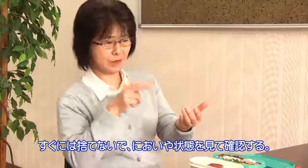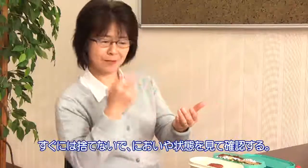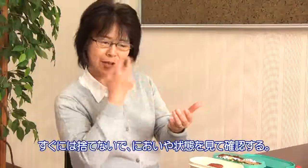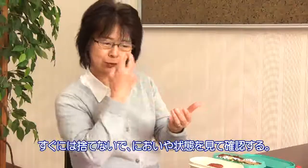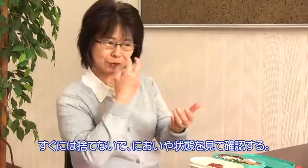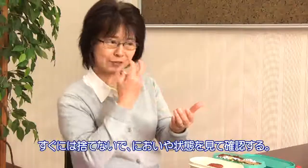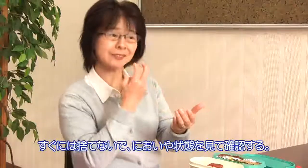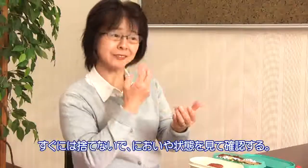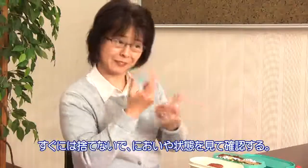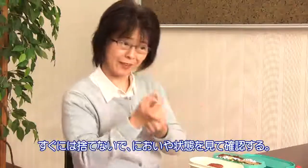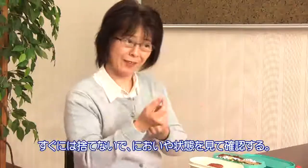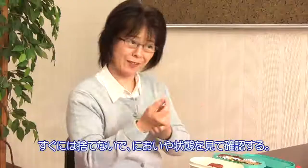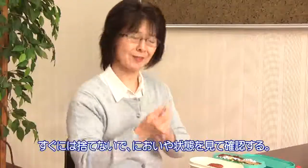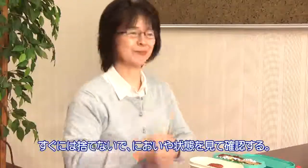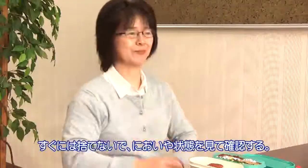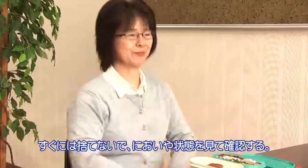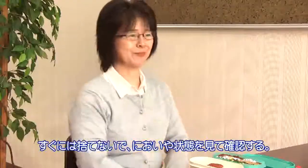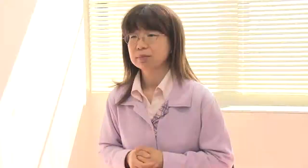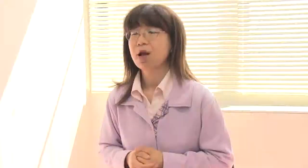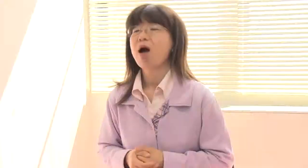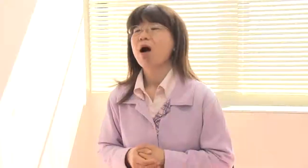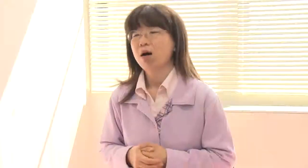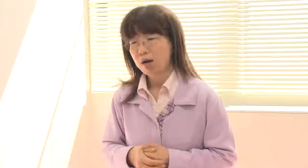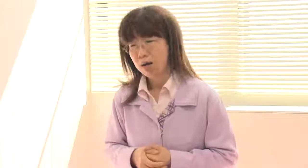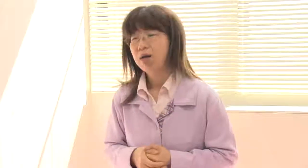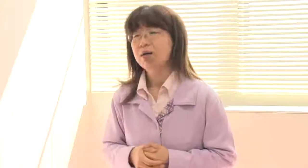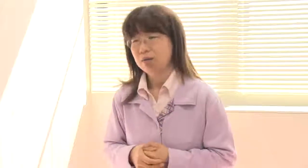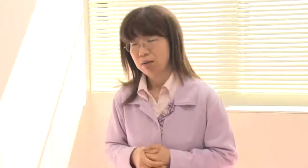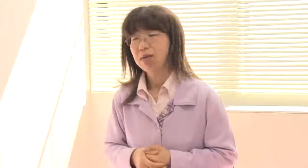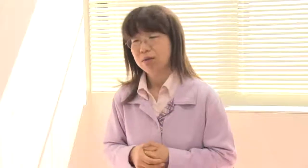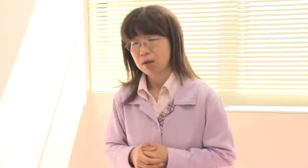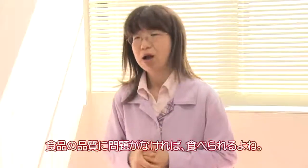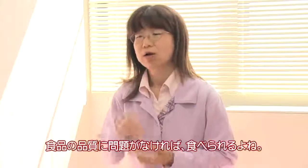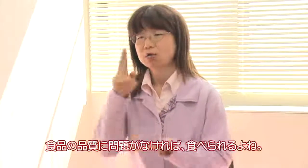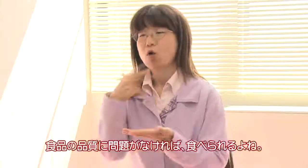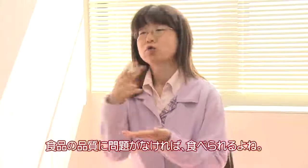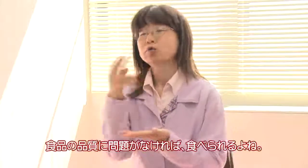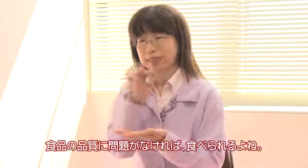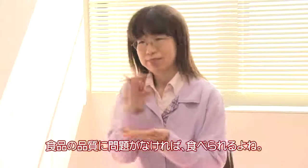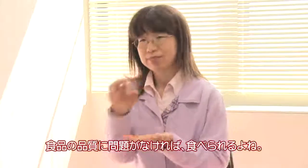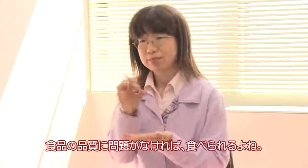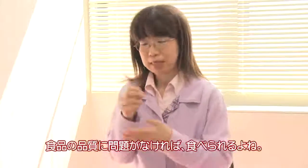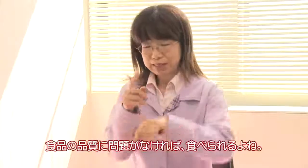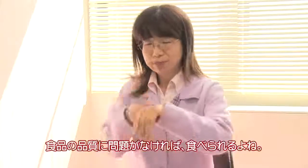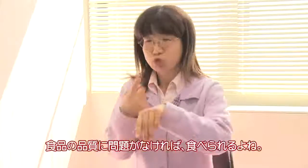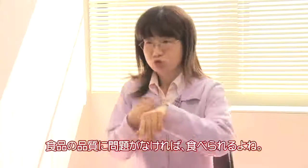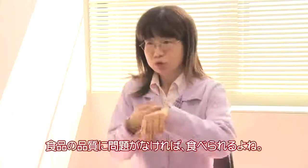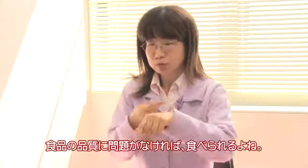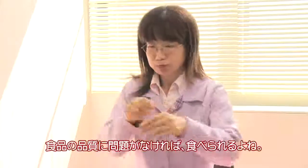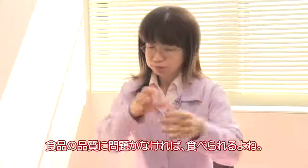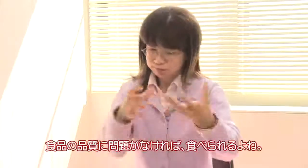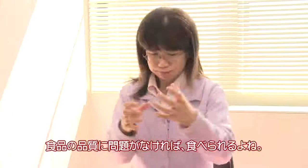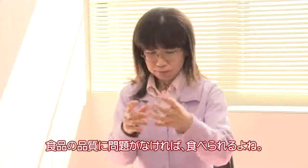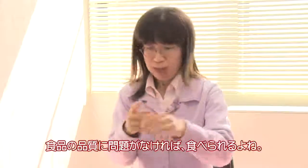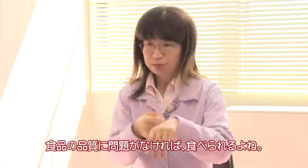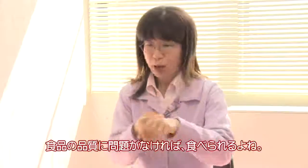た目色とかいろいろ確認をするそういう方があればほど食品の品質には